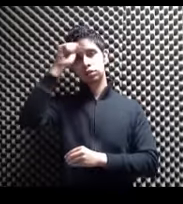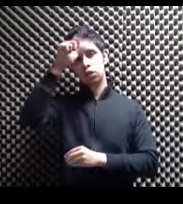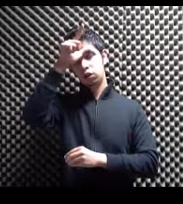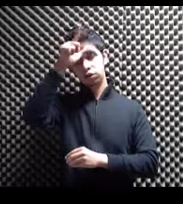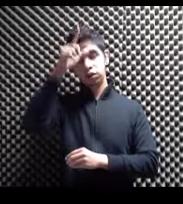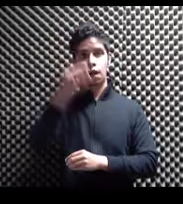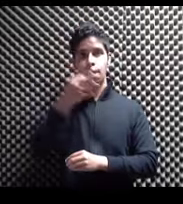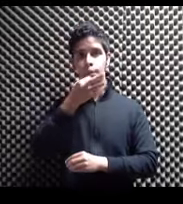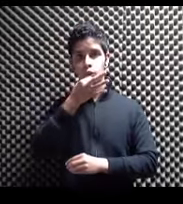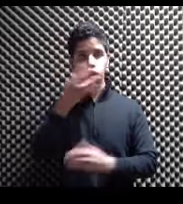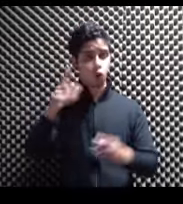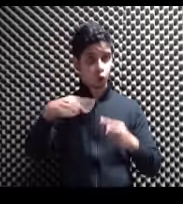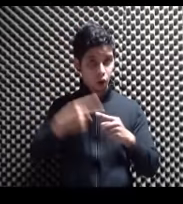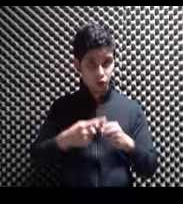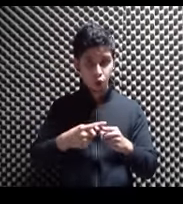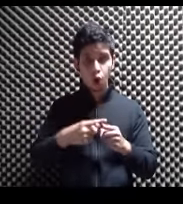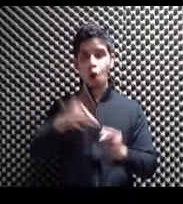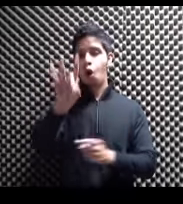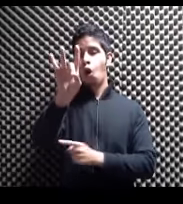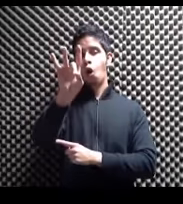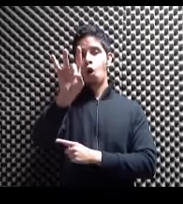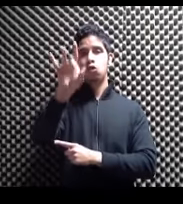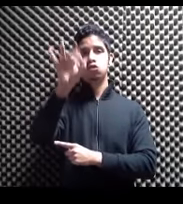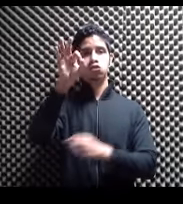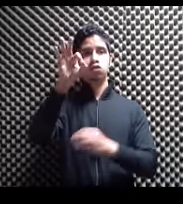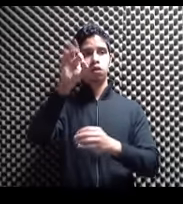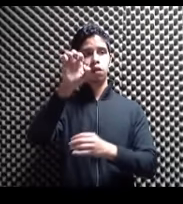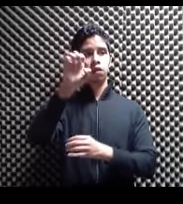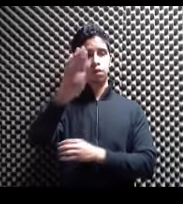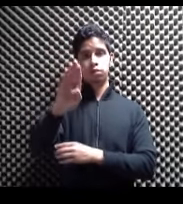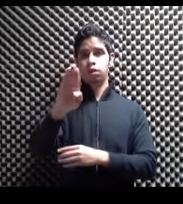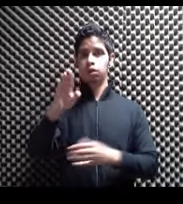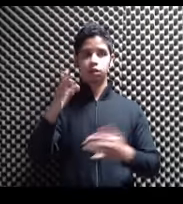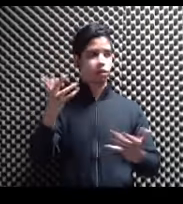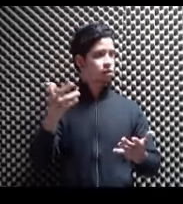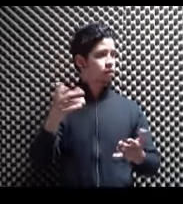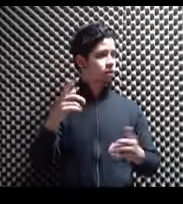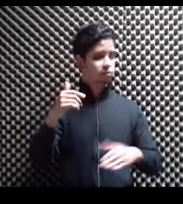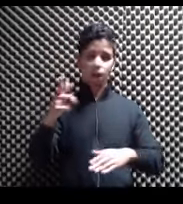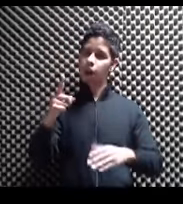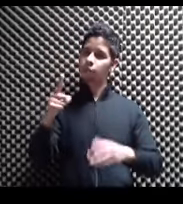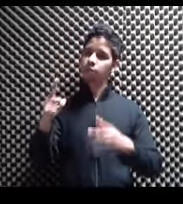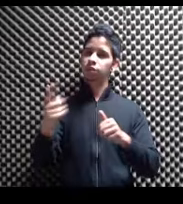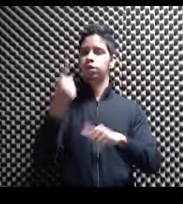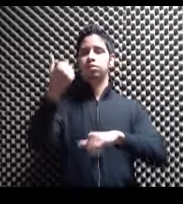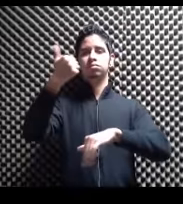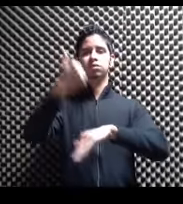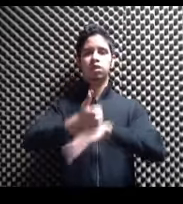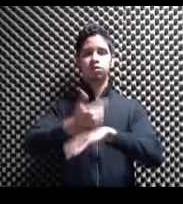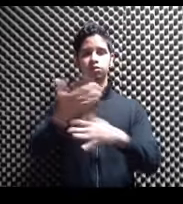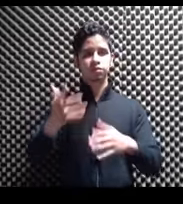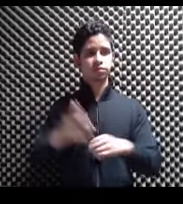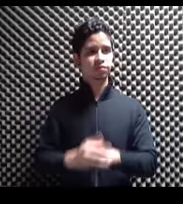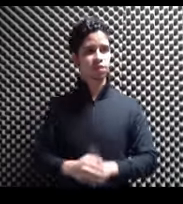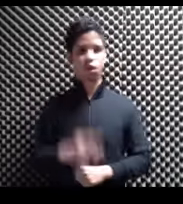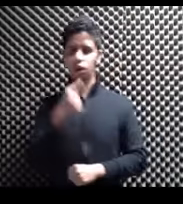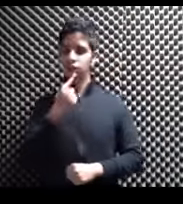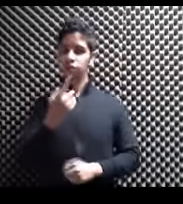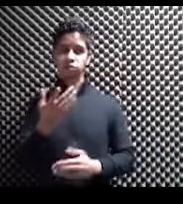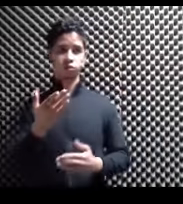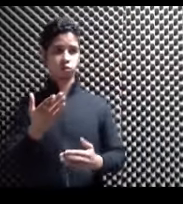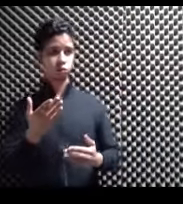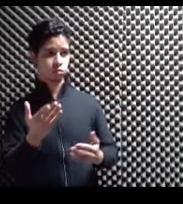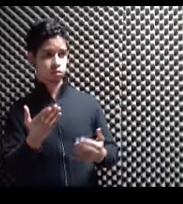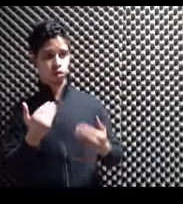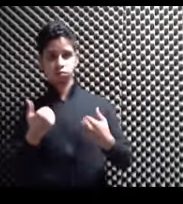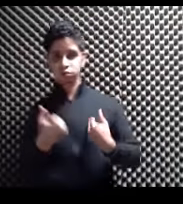sábado. Estamos de open. Gran inauguración. Y la lluvia, pero no, muchachos, tú lo dices como si fuera el mundo. Y eso ya este sábado. Y